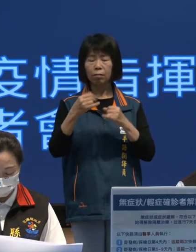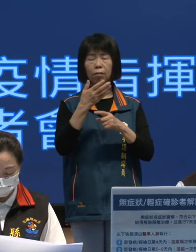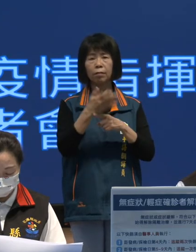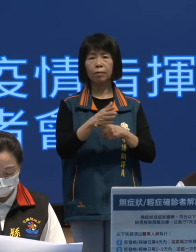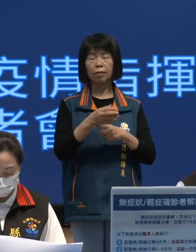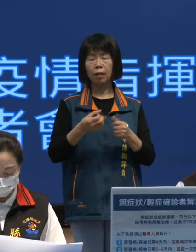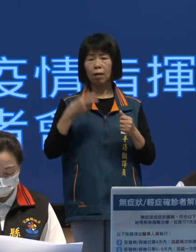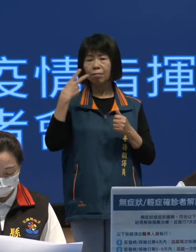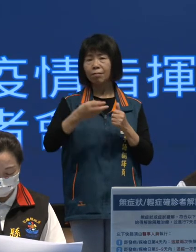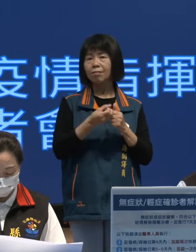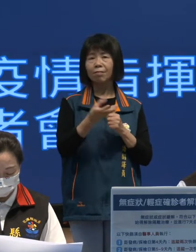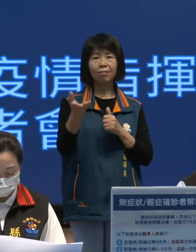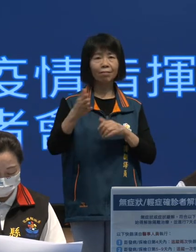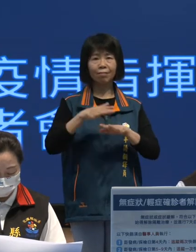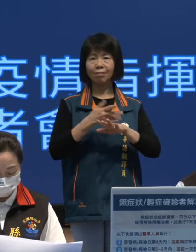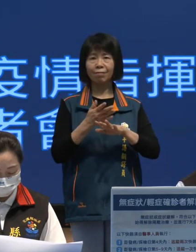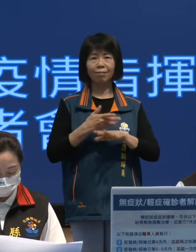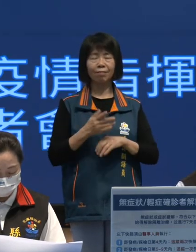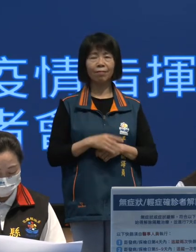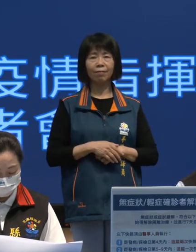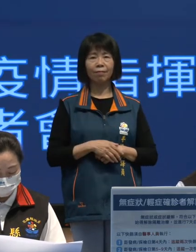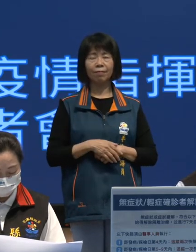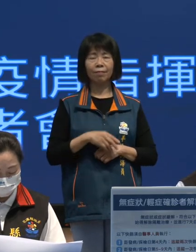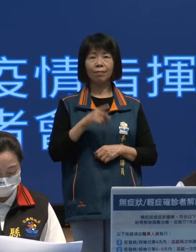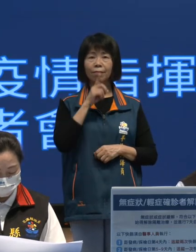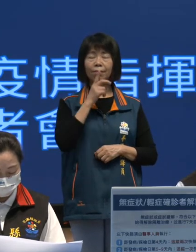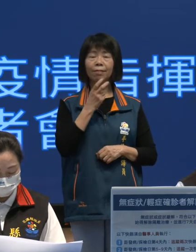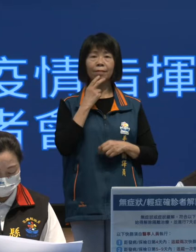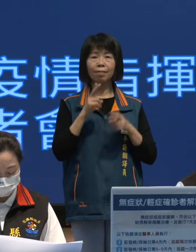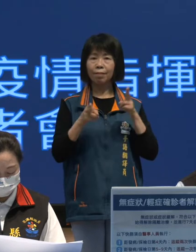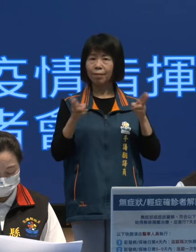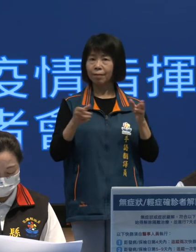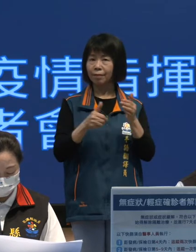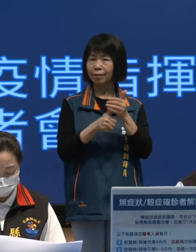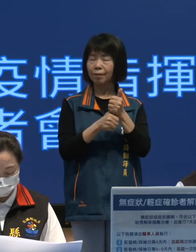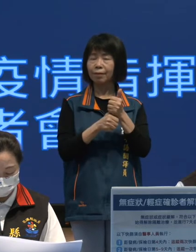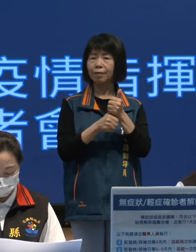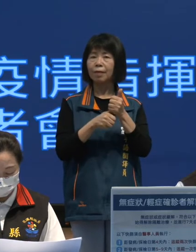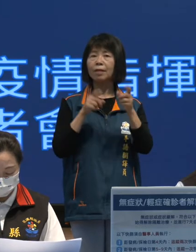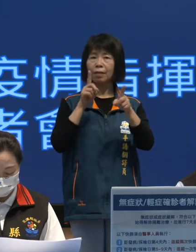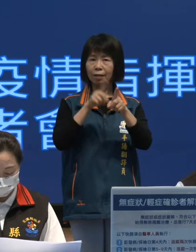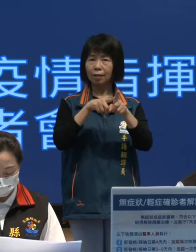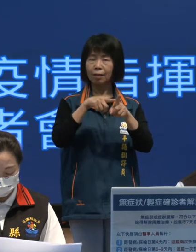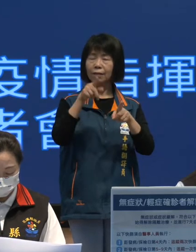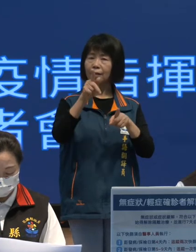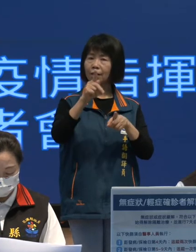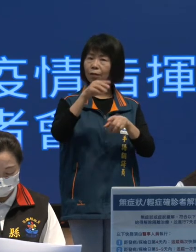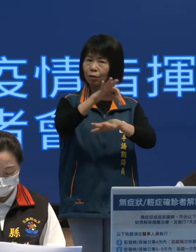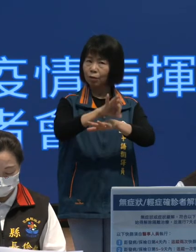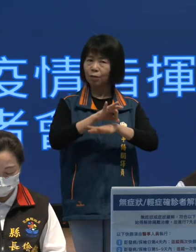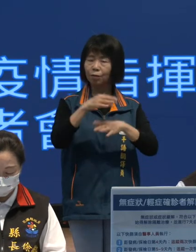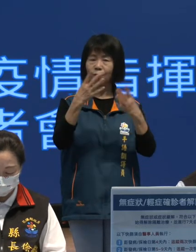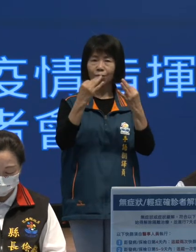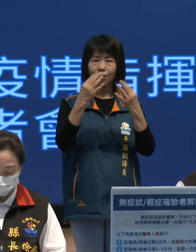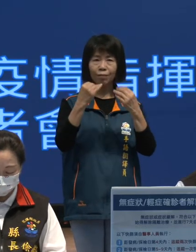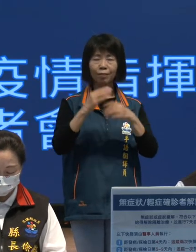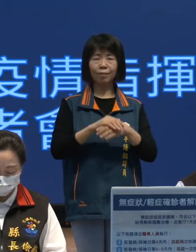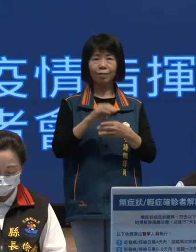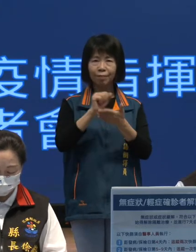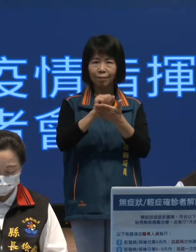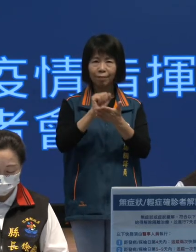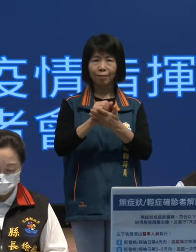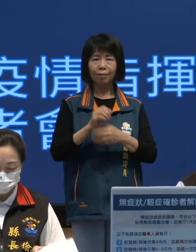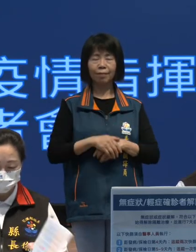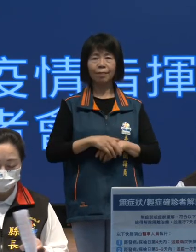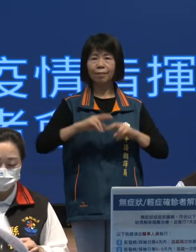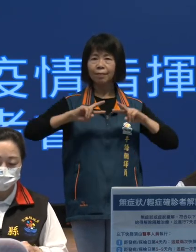性传染力的基因。所以因此中央疫情指挥中心根据这些科学的数据，所以呢才